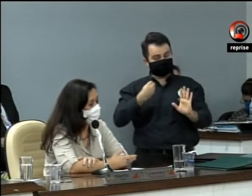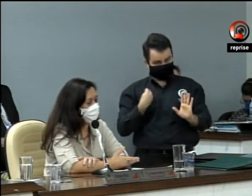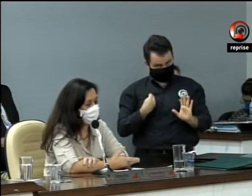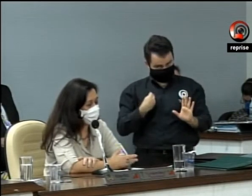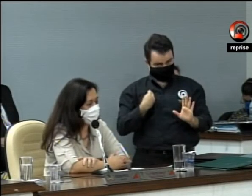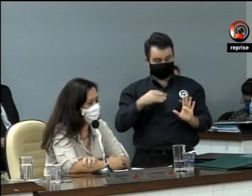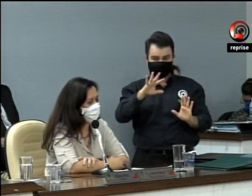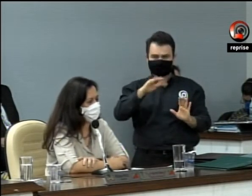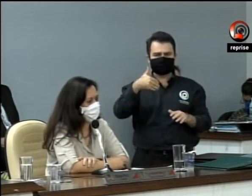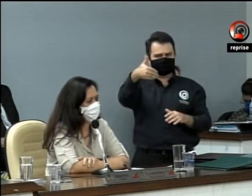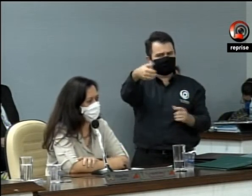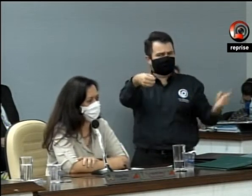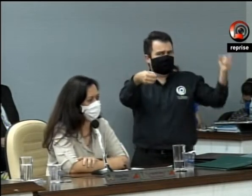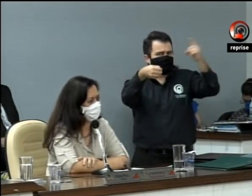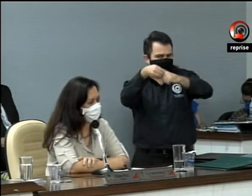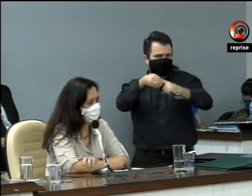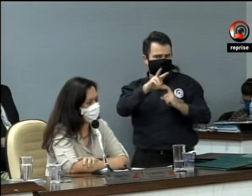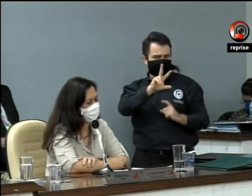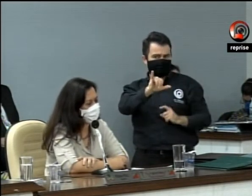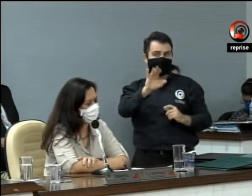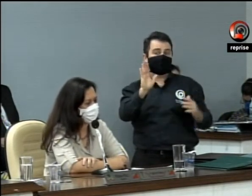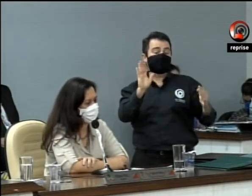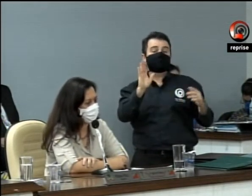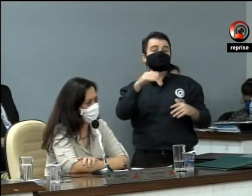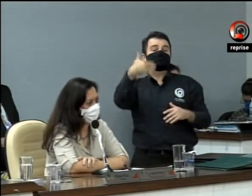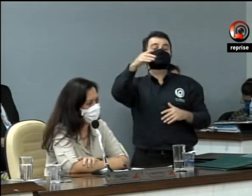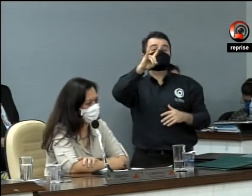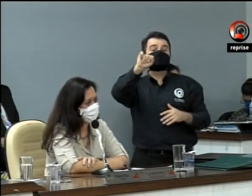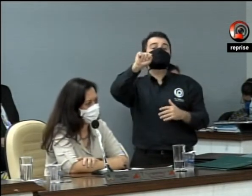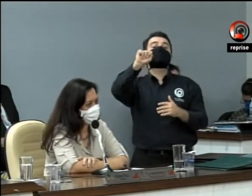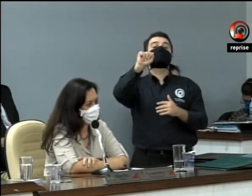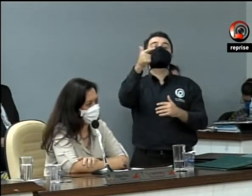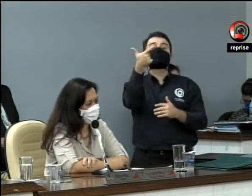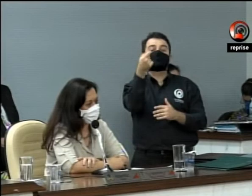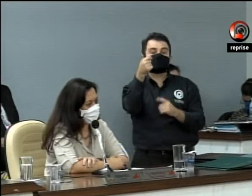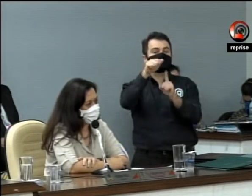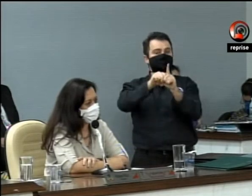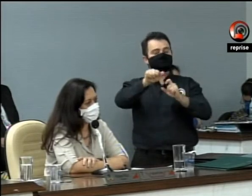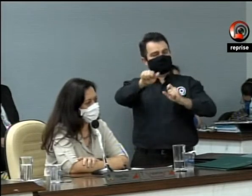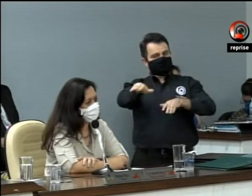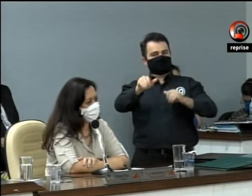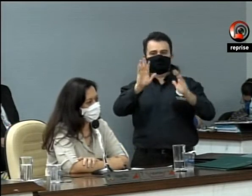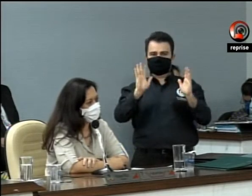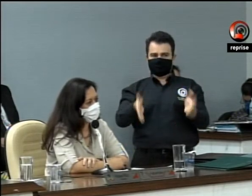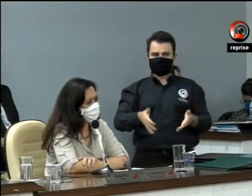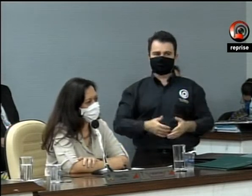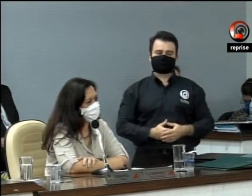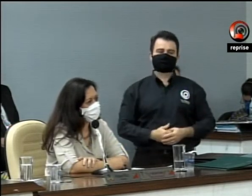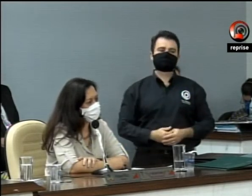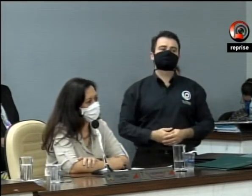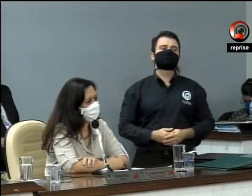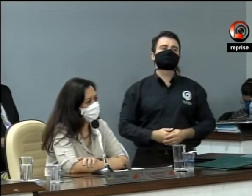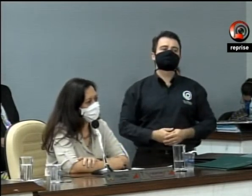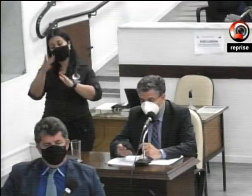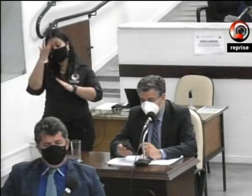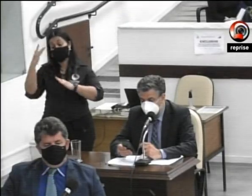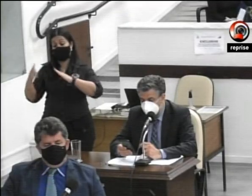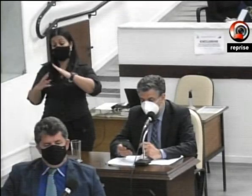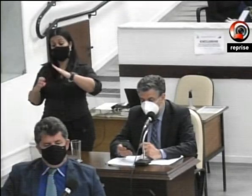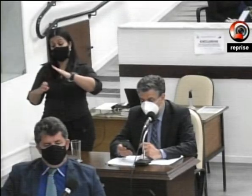vai acontecer no dia 20 de setembro, isso já está pacificado. A senhora tem informação se os terceirizados